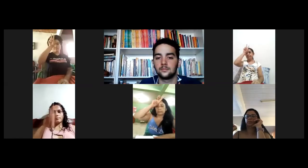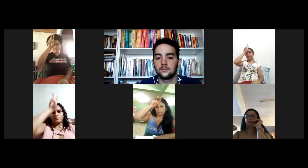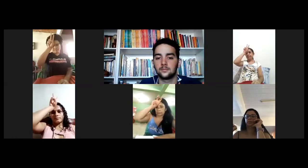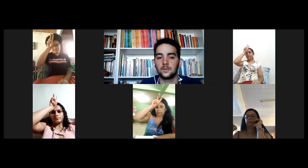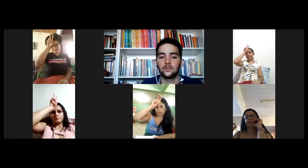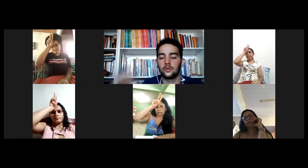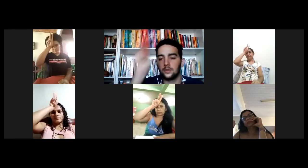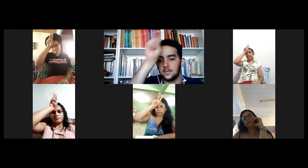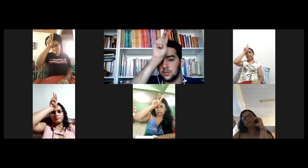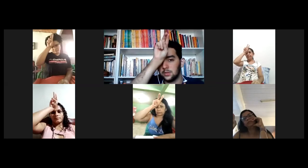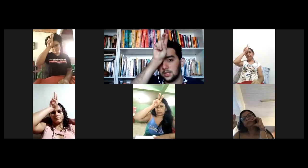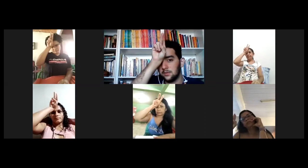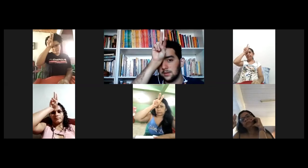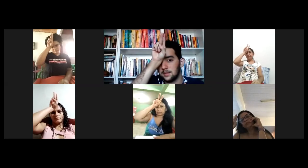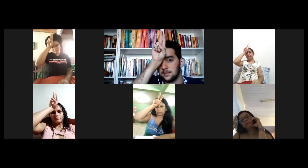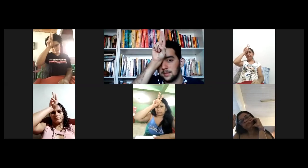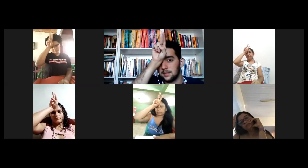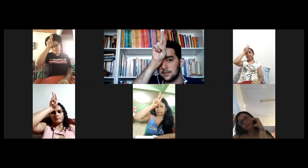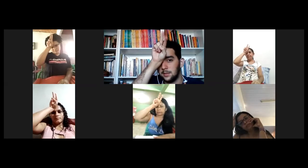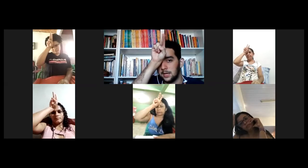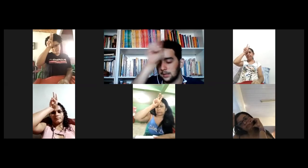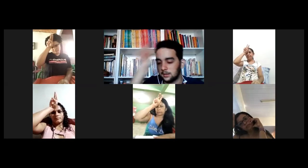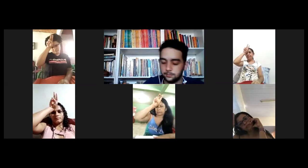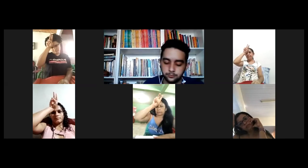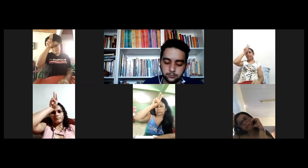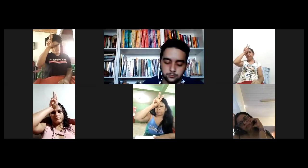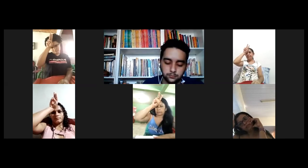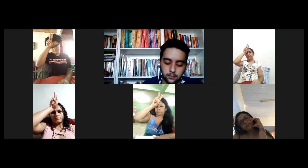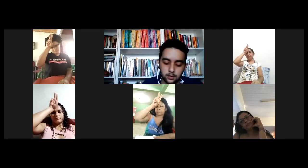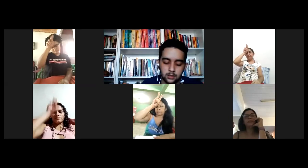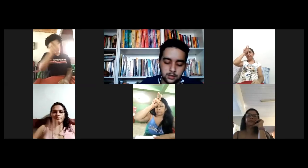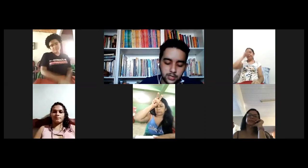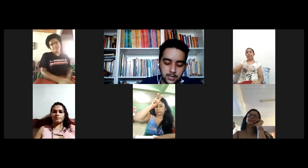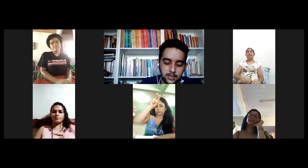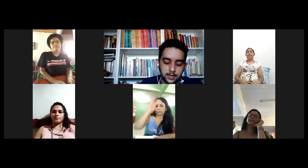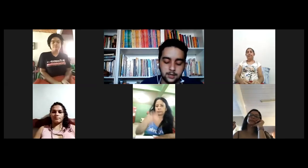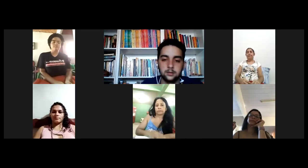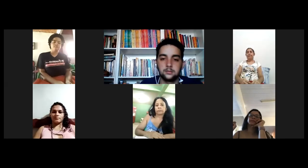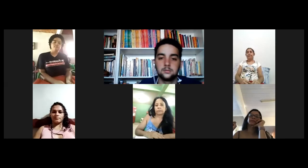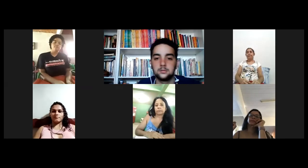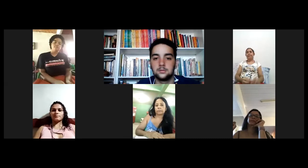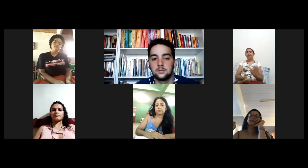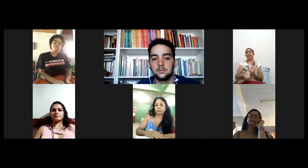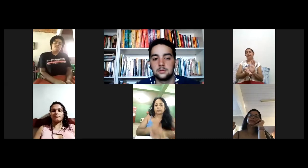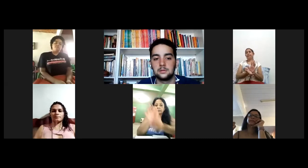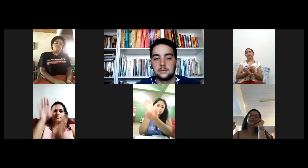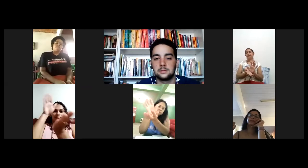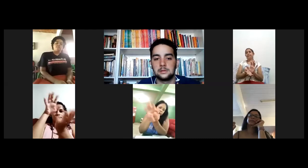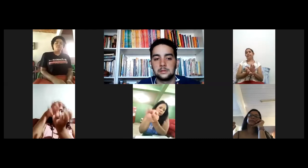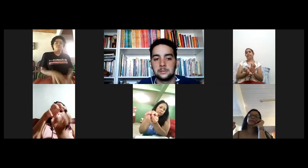os 2 dedinhos aqui fazendo as antenas da barata. Jacaré,